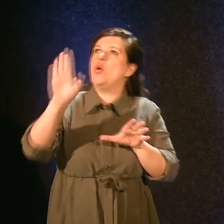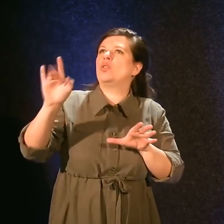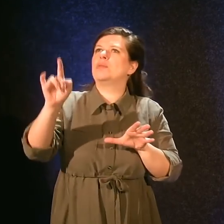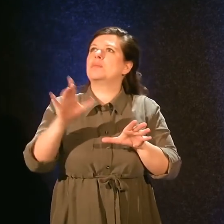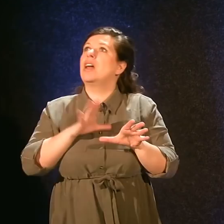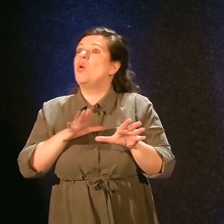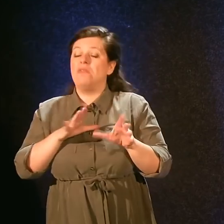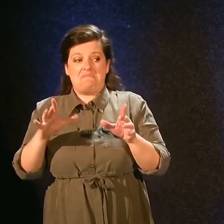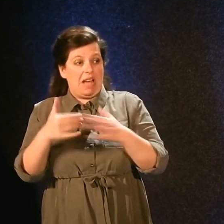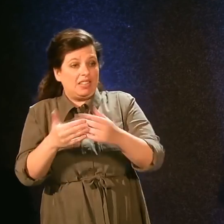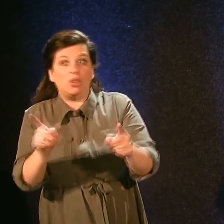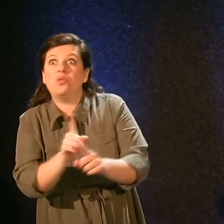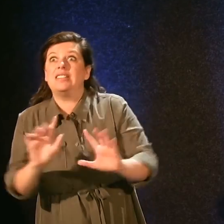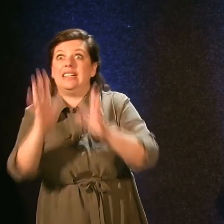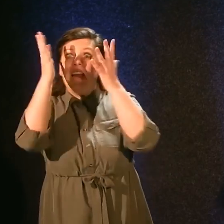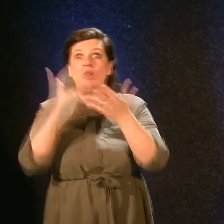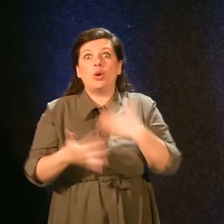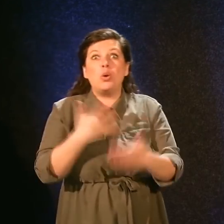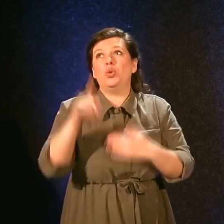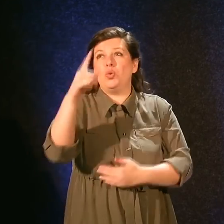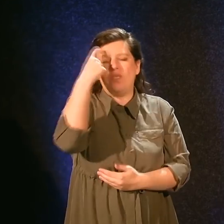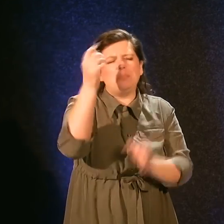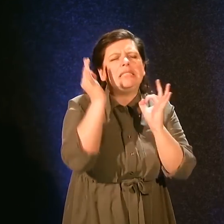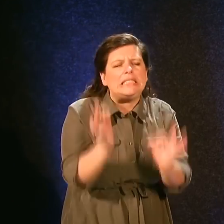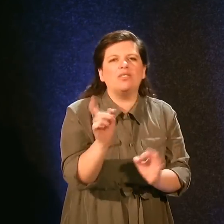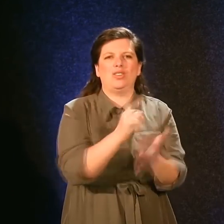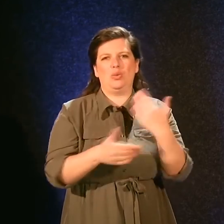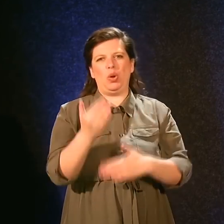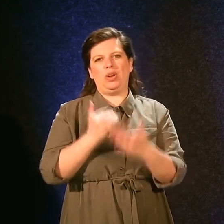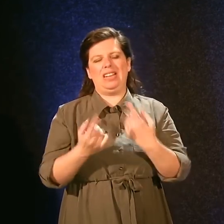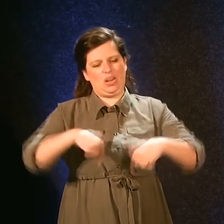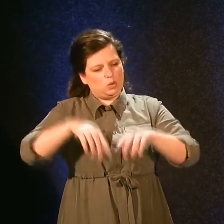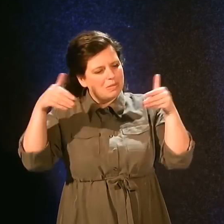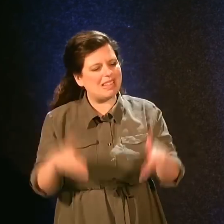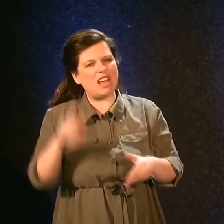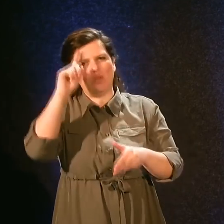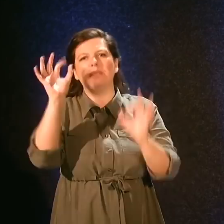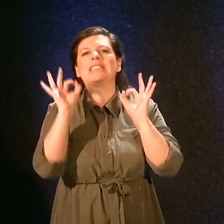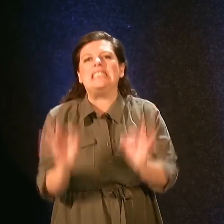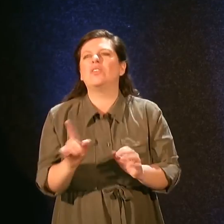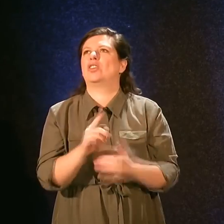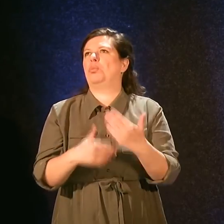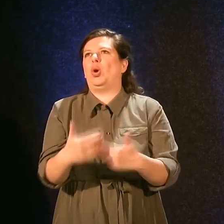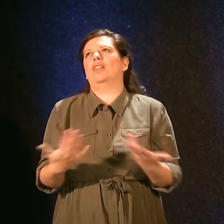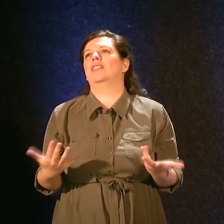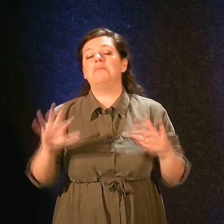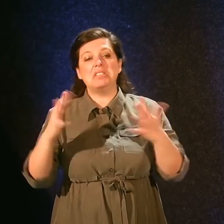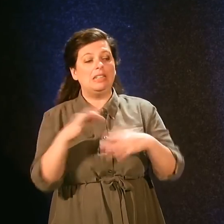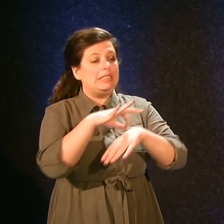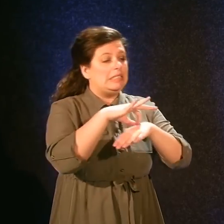ook speelt in ons leven. U weet wat er speelt. Heer, u weet wat er gaande is in ons bestaan. U weet bijvoorbeeld of we ziek